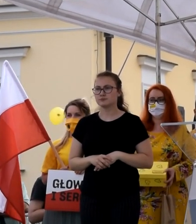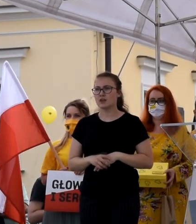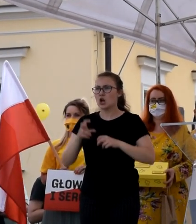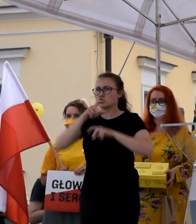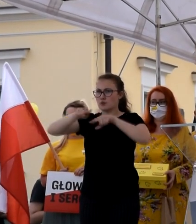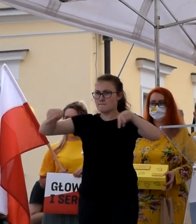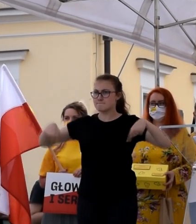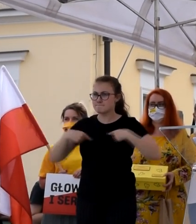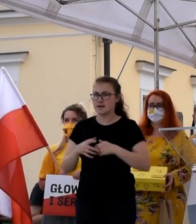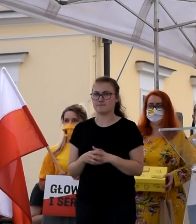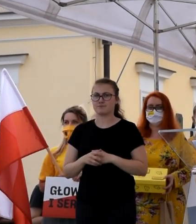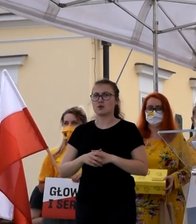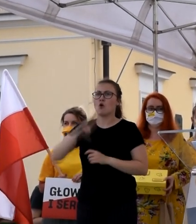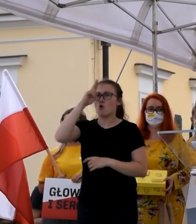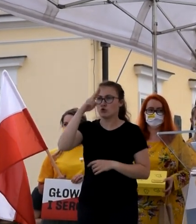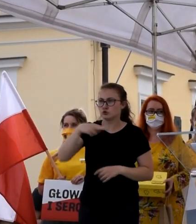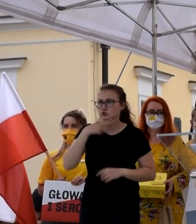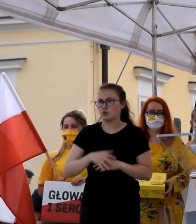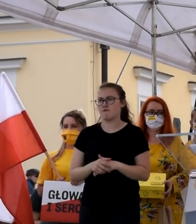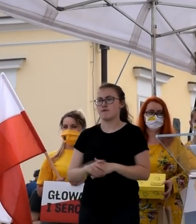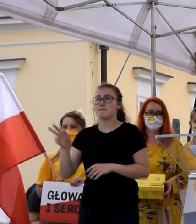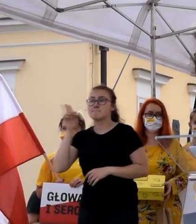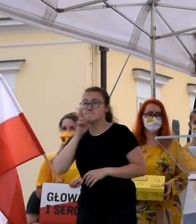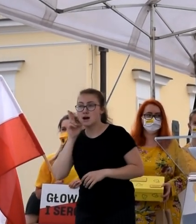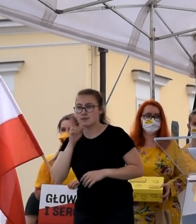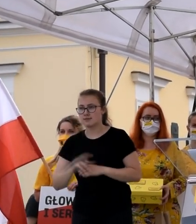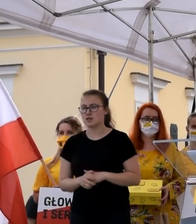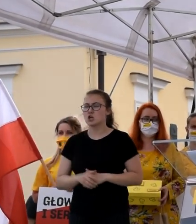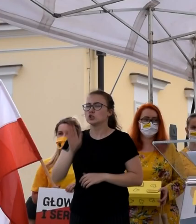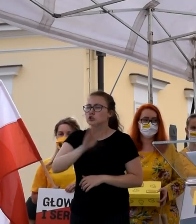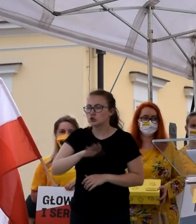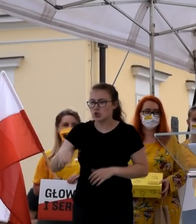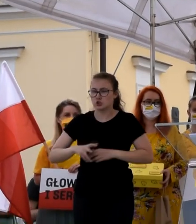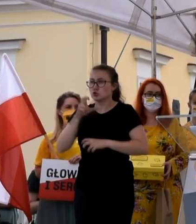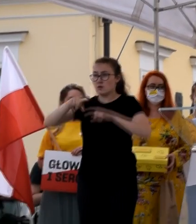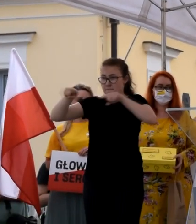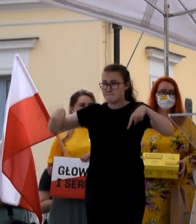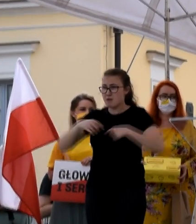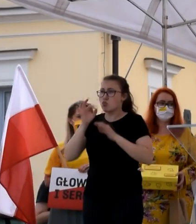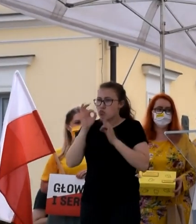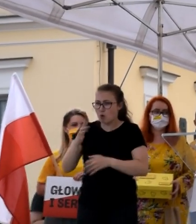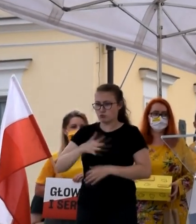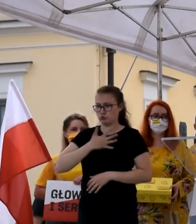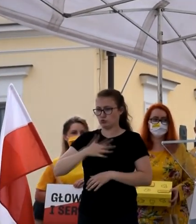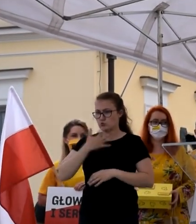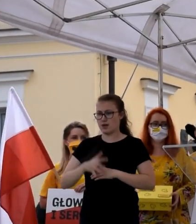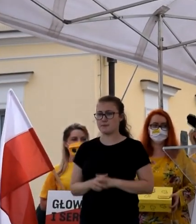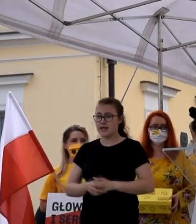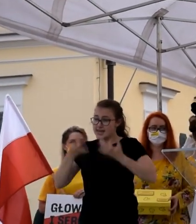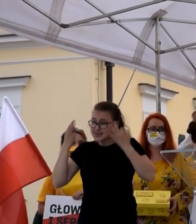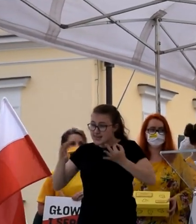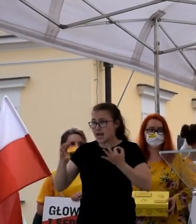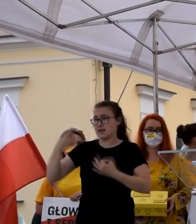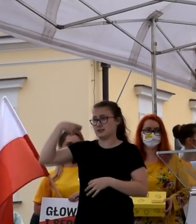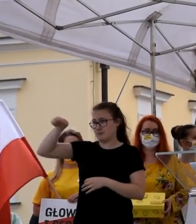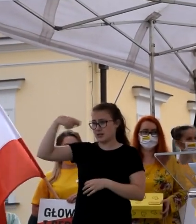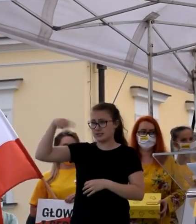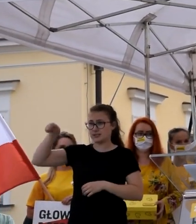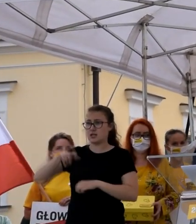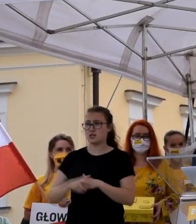Czy my, ojcowie, matki, dzieci, dobrze czujemy się z tym, że